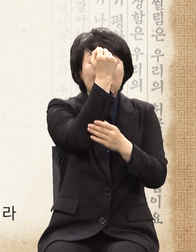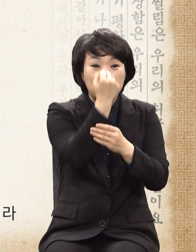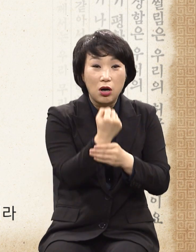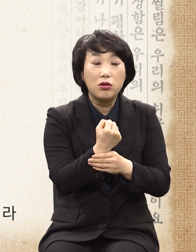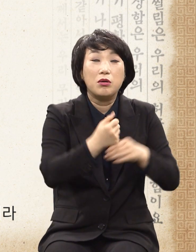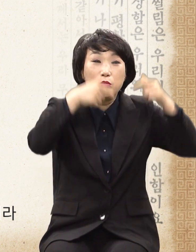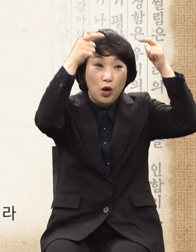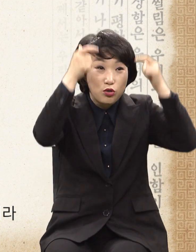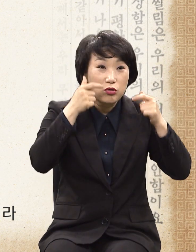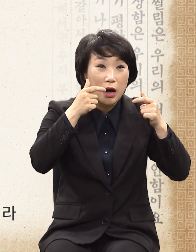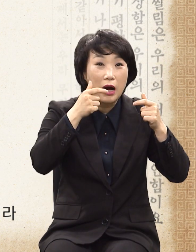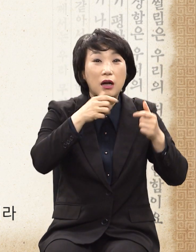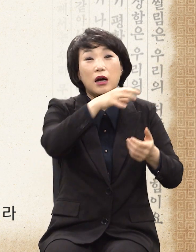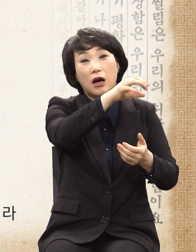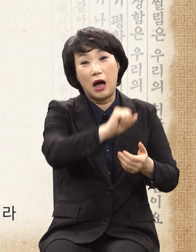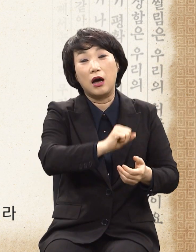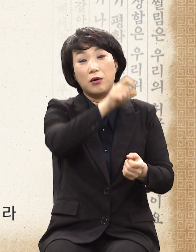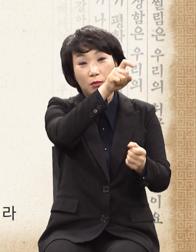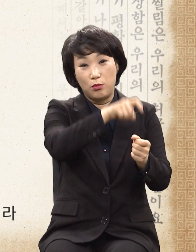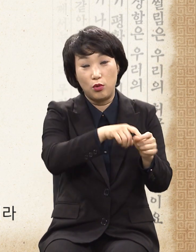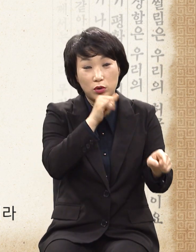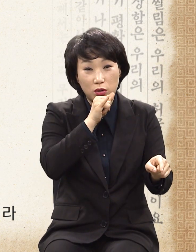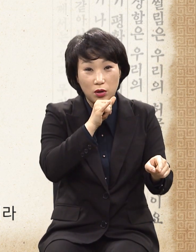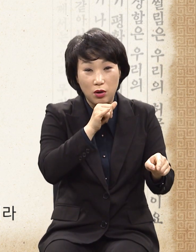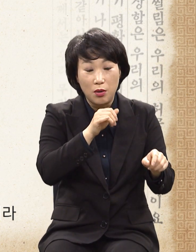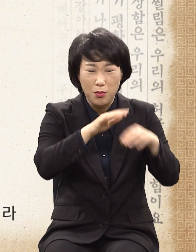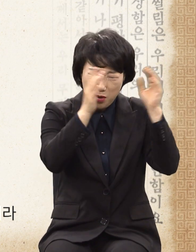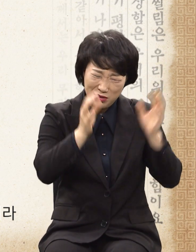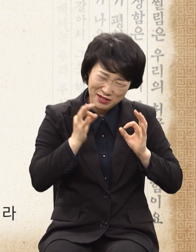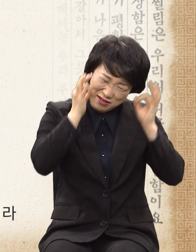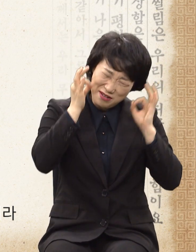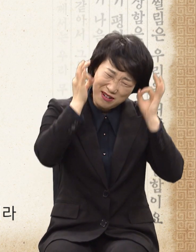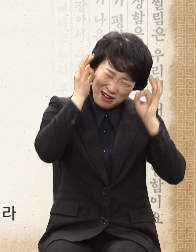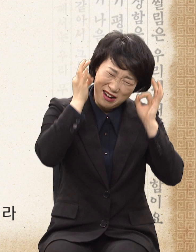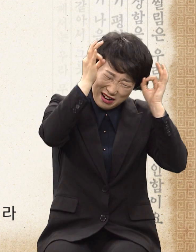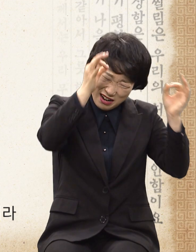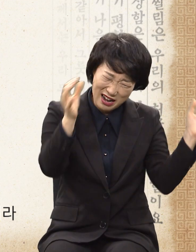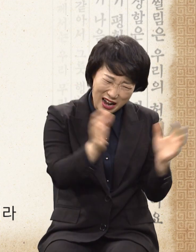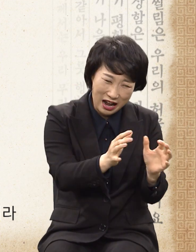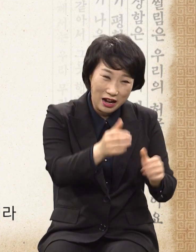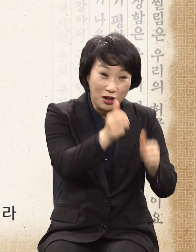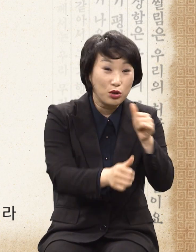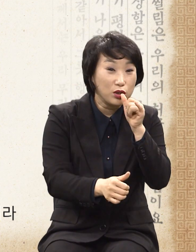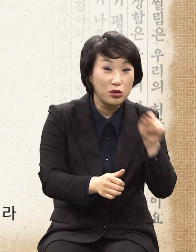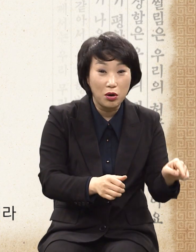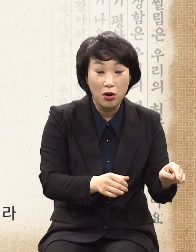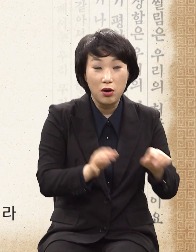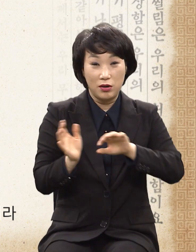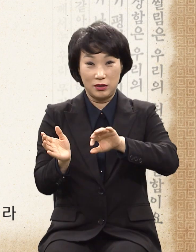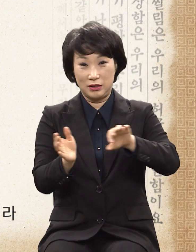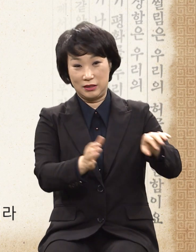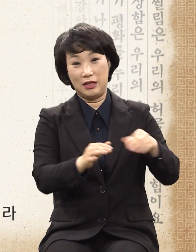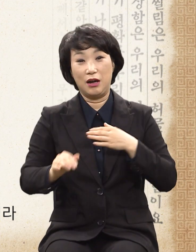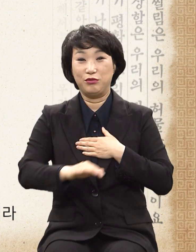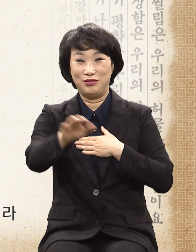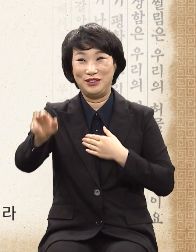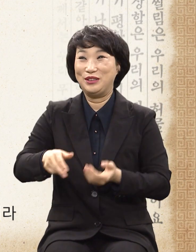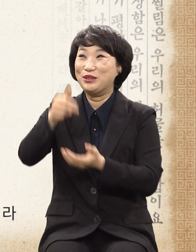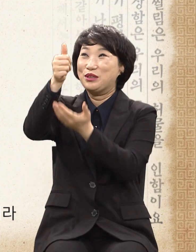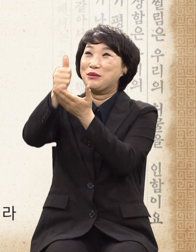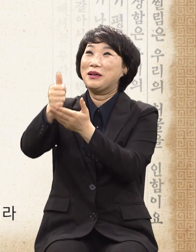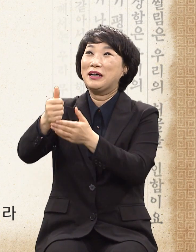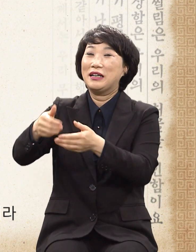썩어질 면류관을 얻고자 모든 노력을 총동원해서 경주하나